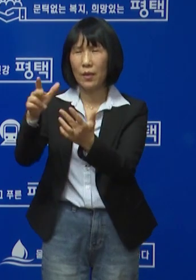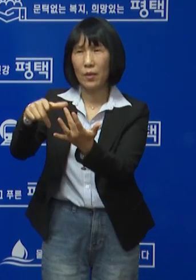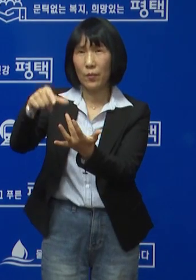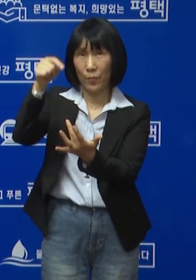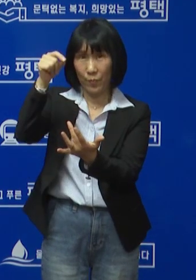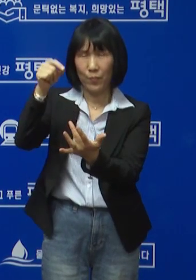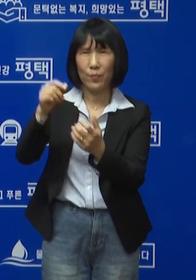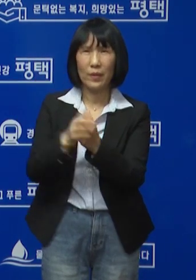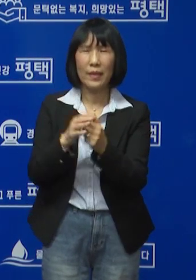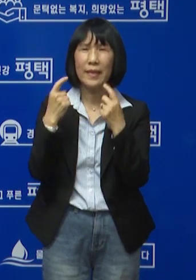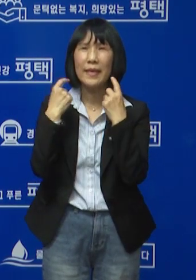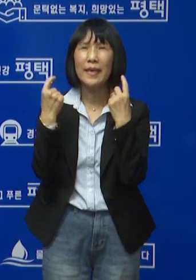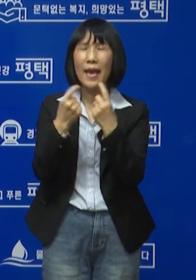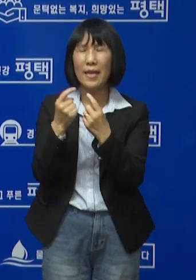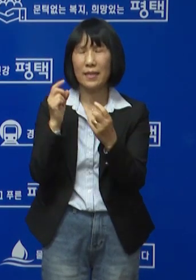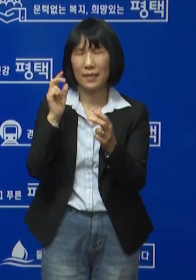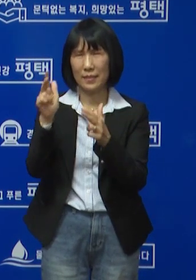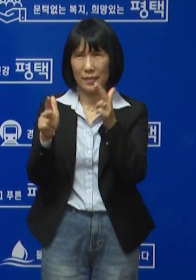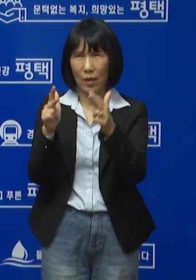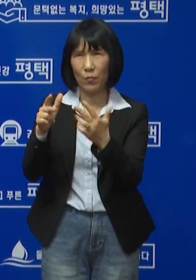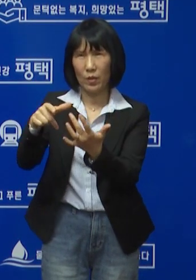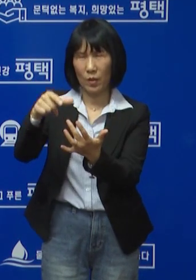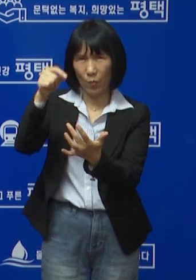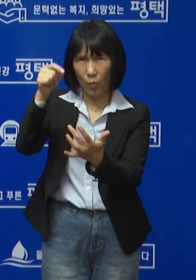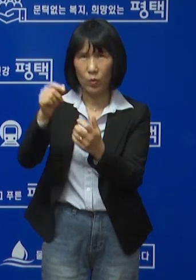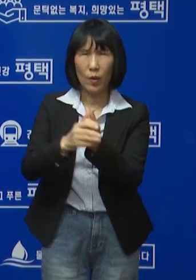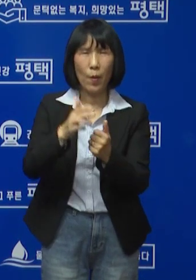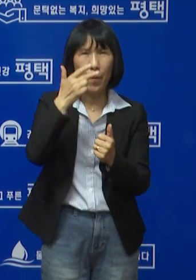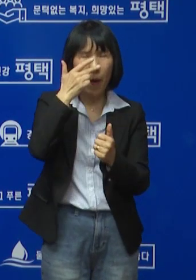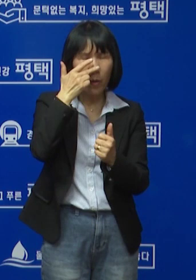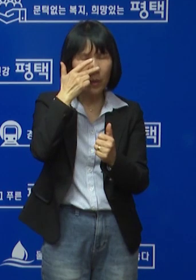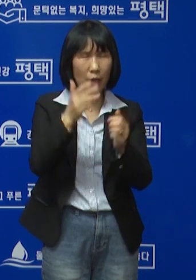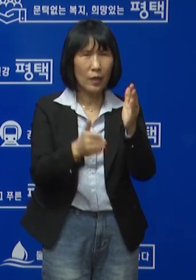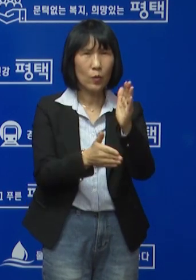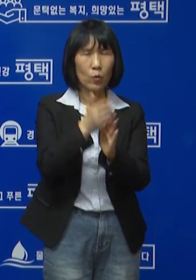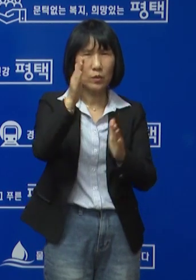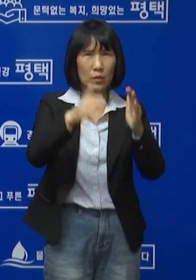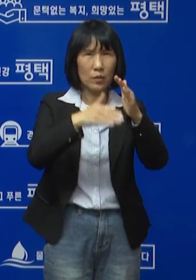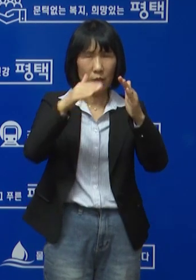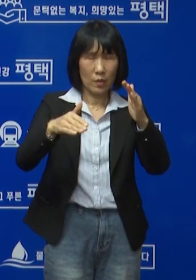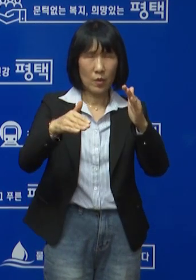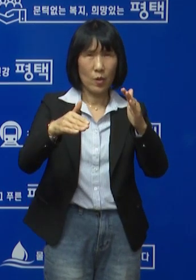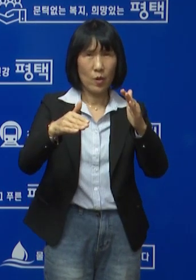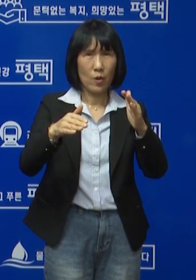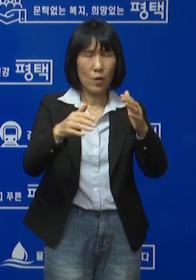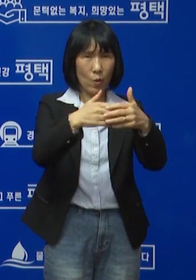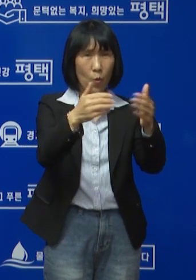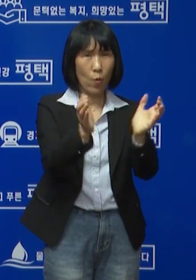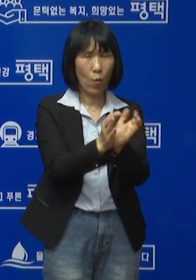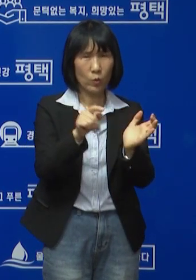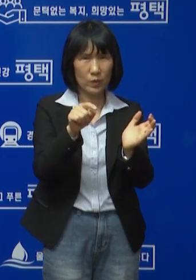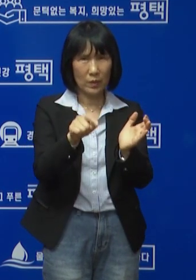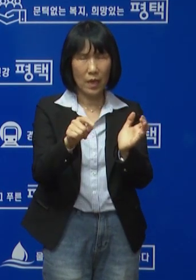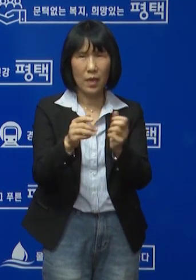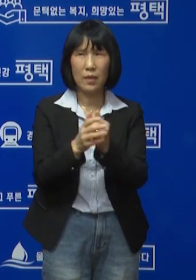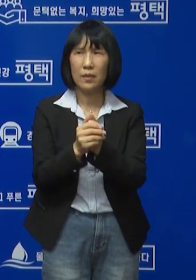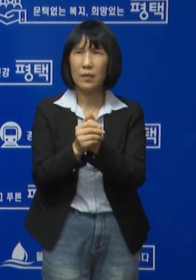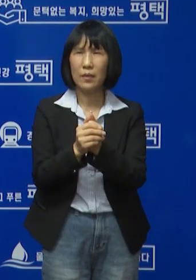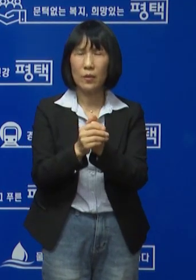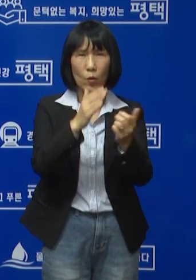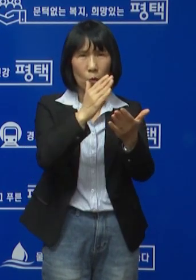그래서 저희 평택시, 평택도시공사 그리고 철도 선상에 역사를 설치해야 되기 때문에 국가철도공단